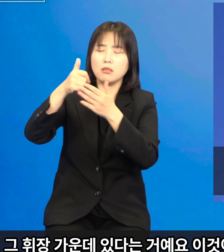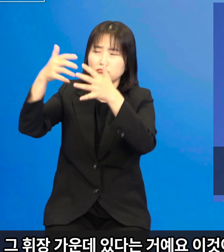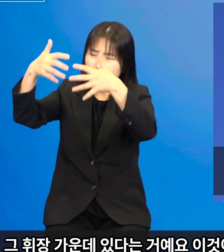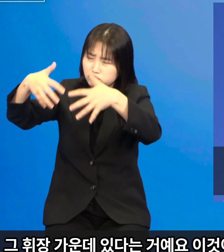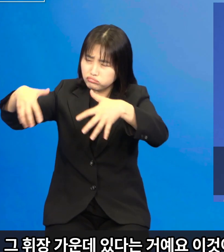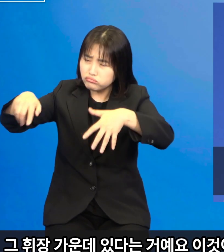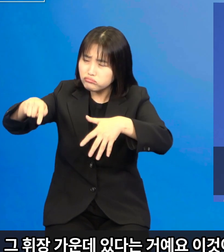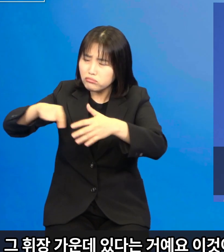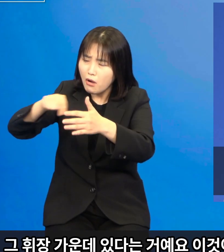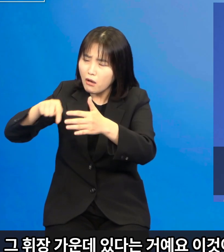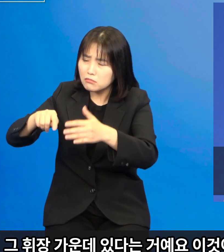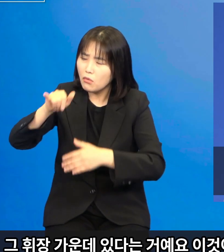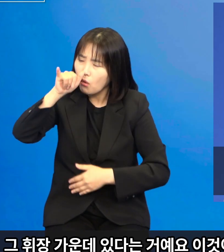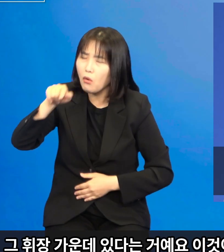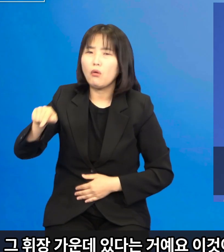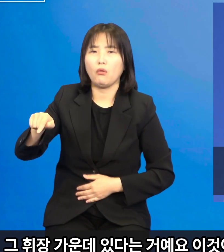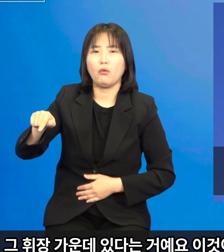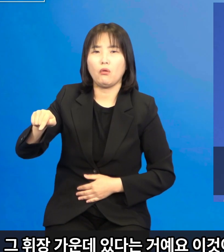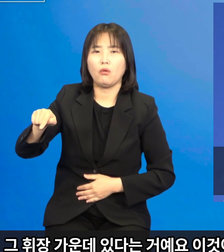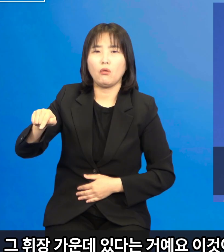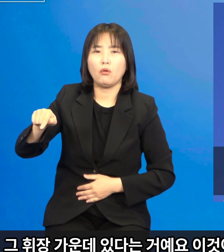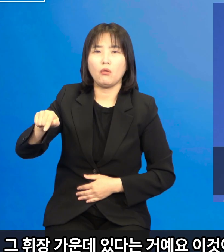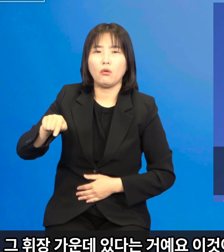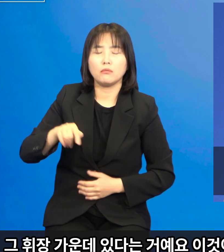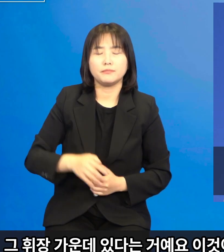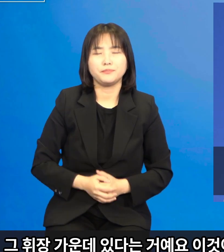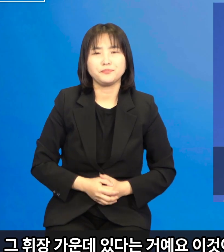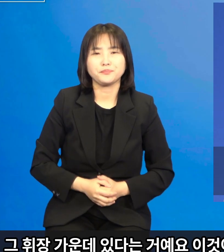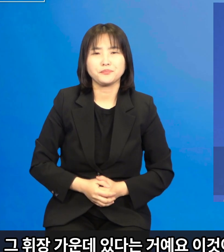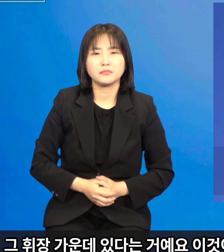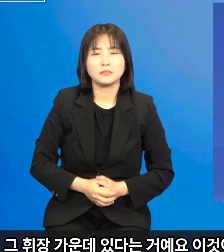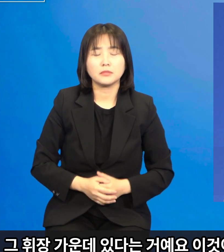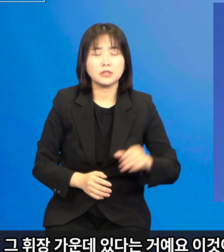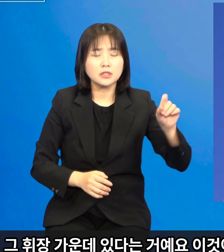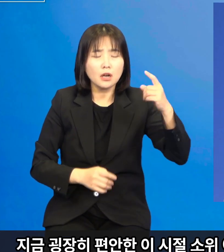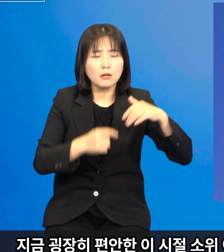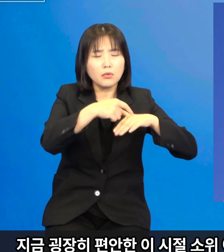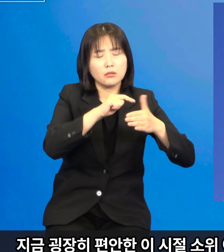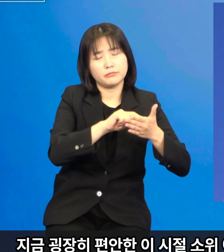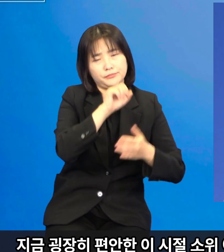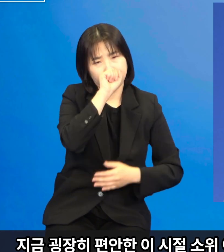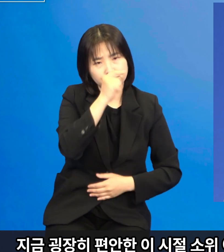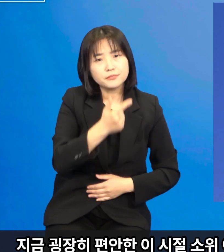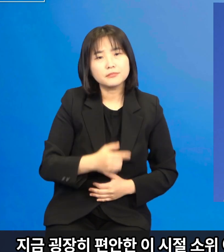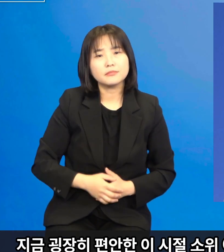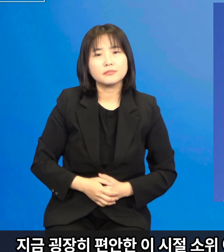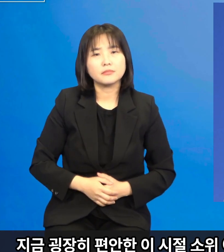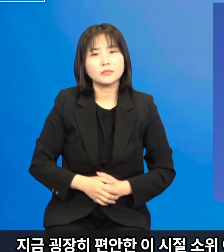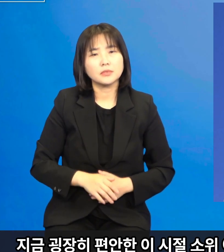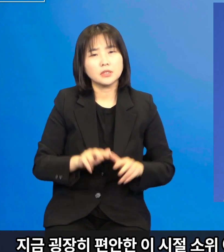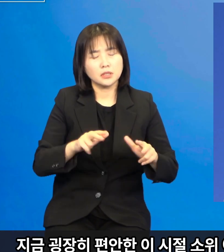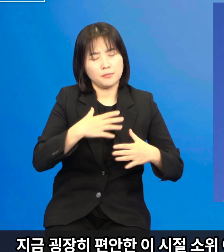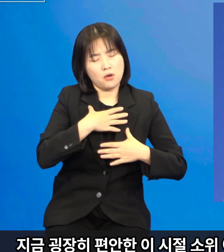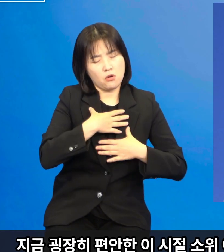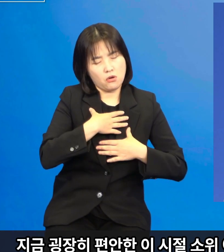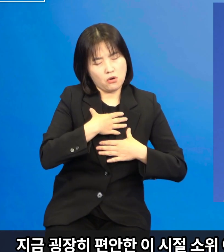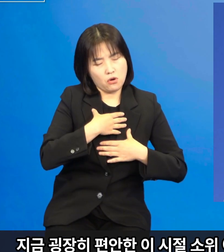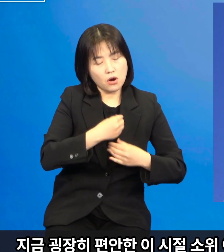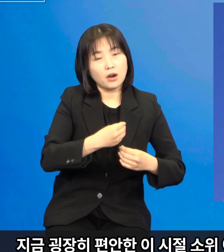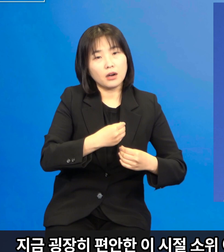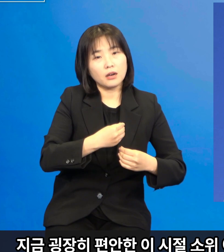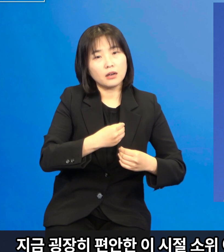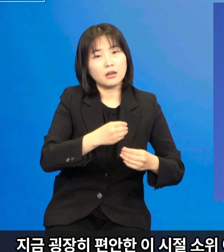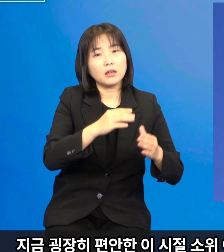있는 그 휘장 가운데 있다는 거예요. 이것이 다윗의 마음이 참 좋지 않았습니다. 지금 굉장히 편안한 이 시절, 소위 어떻게